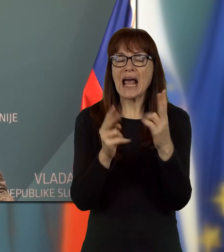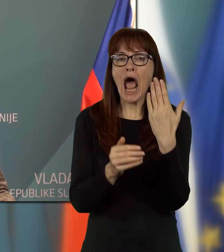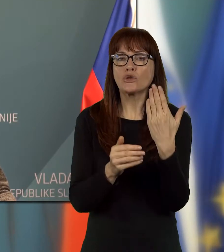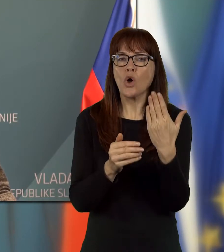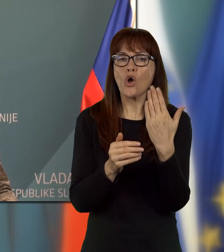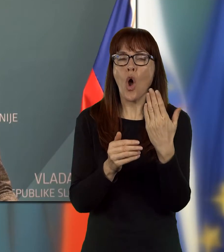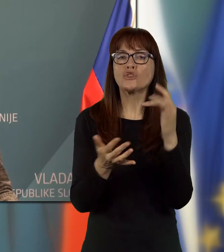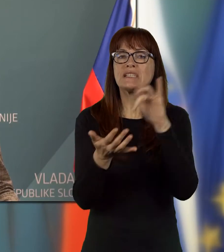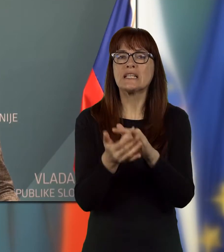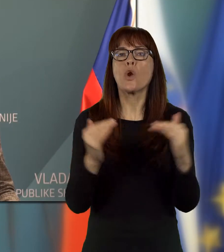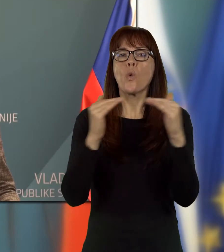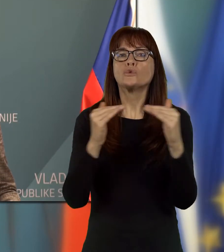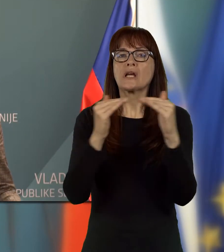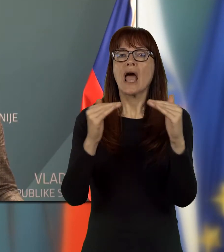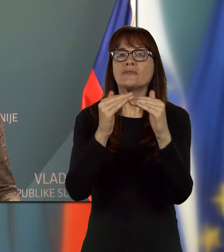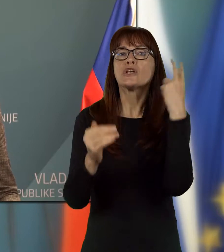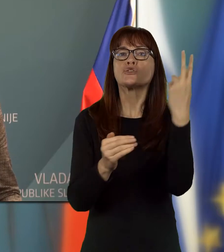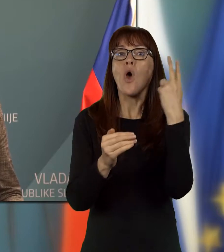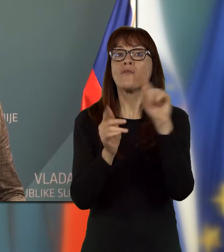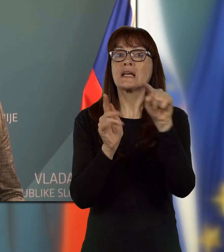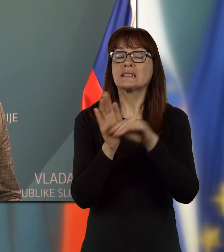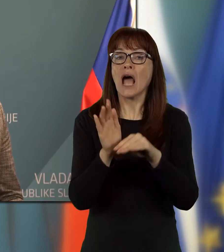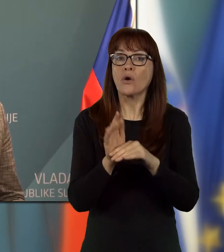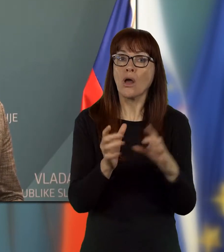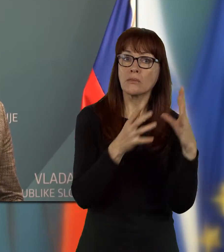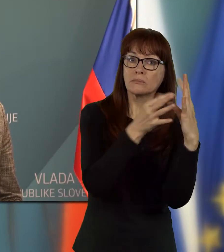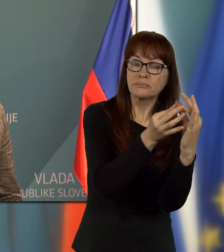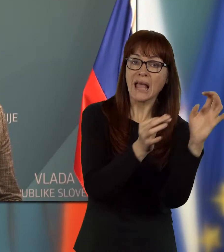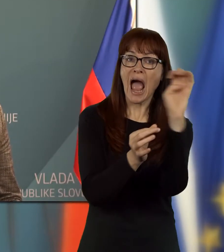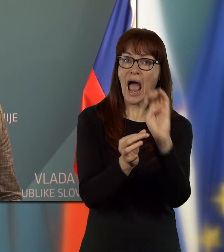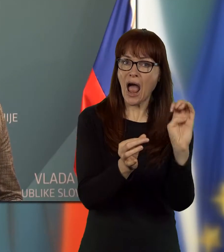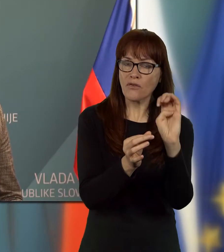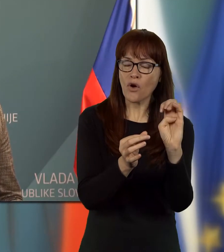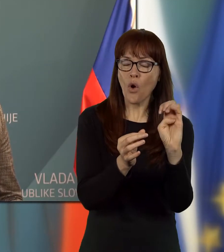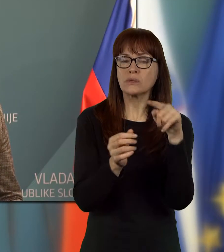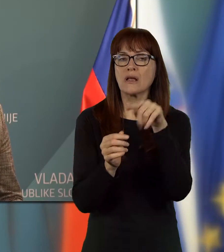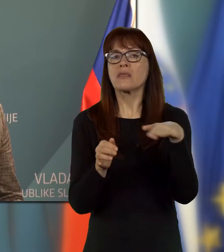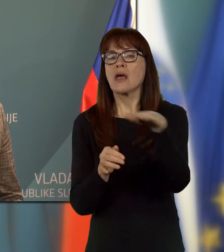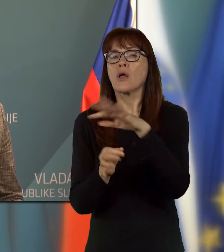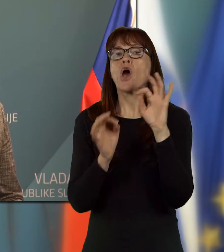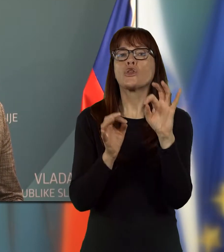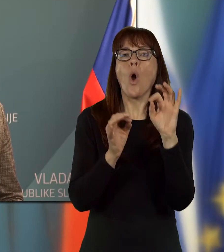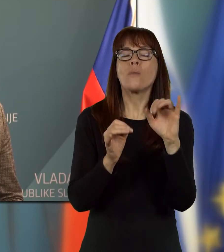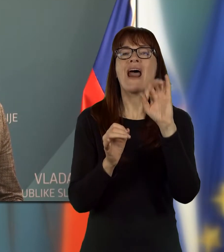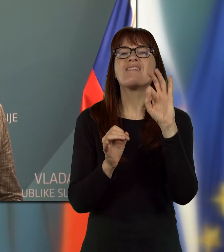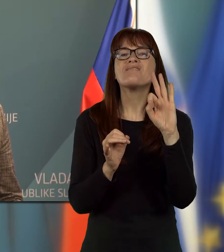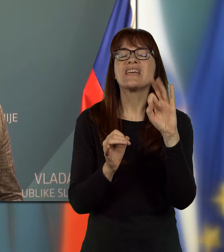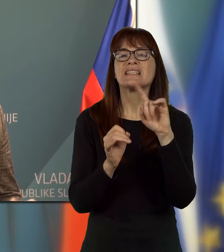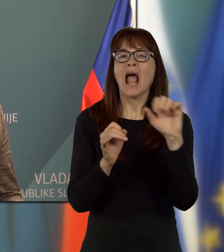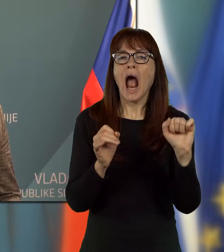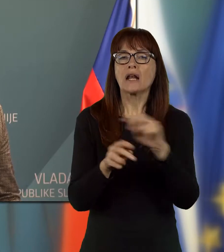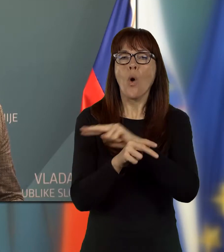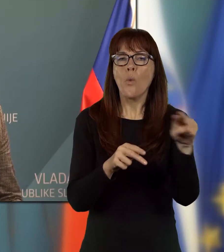uskladitve slovenske zakonodaje z evropsko zakonodajo na področju dobrega fiskalnega